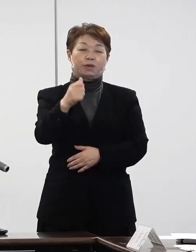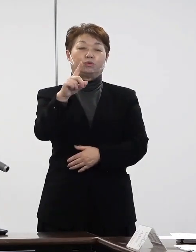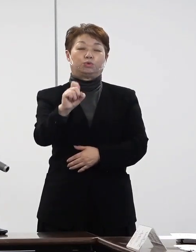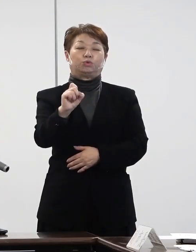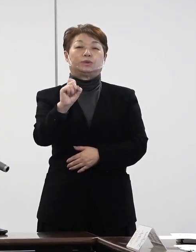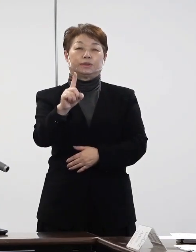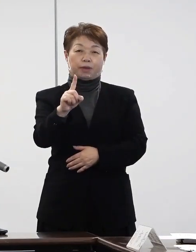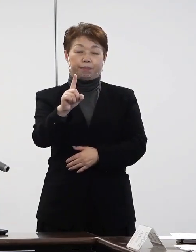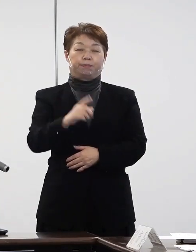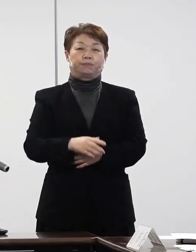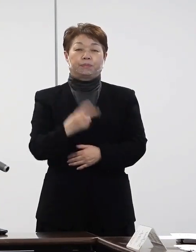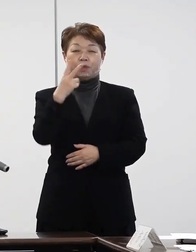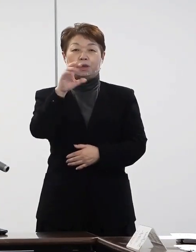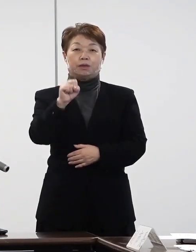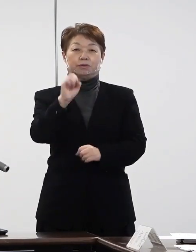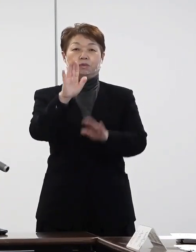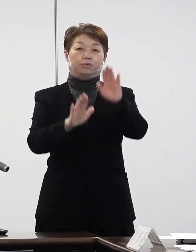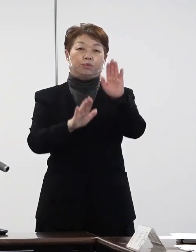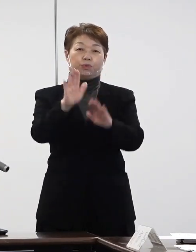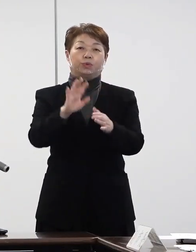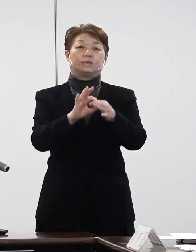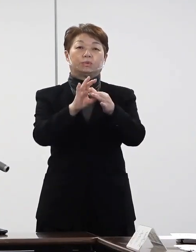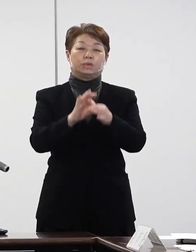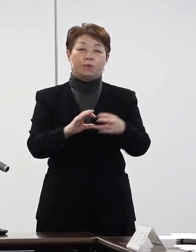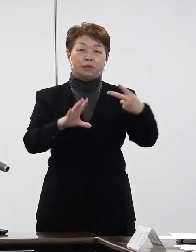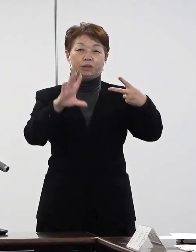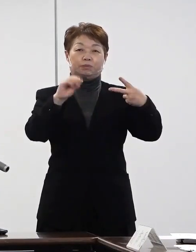7551件、検査状況につきましては